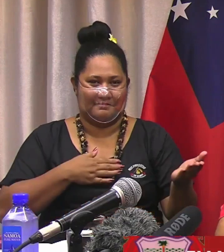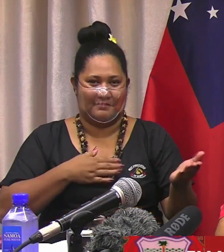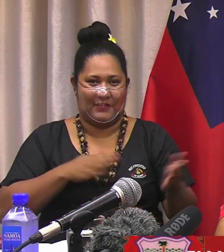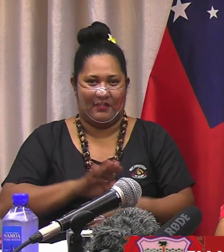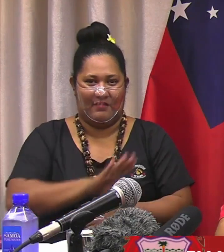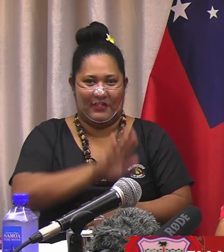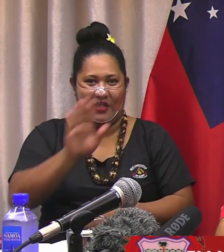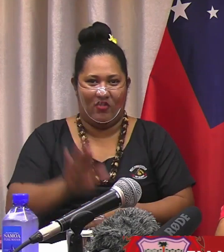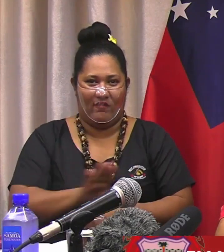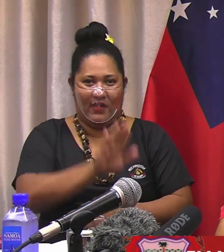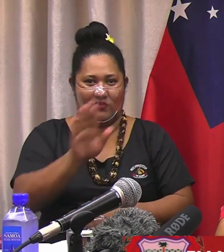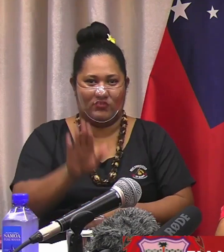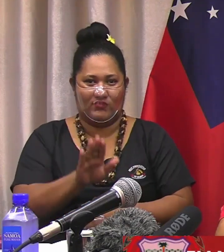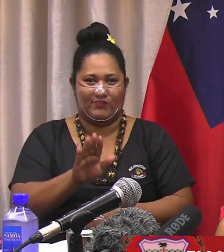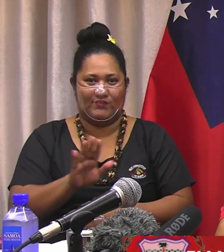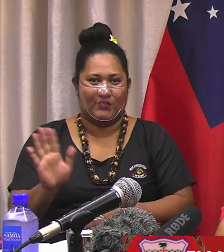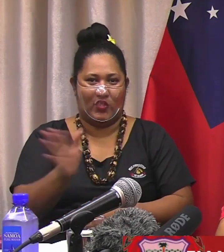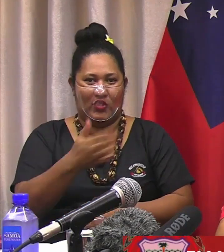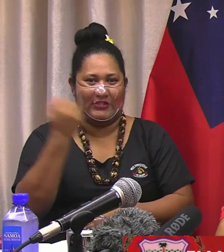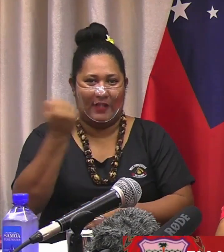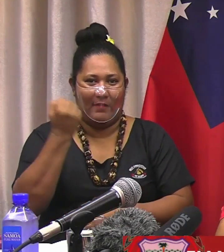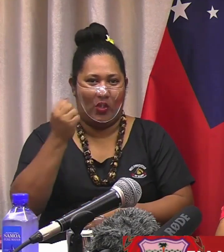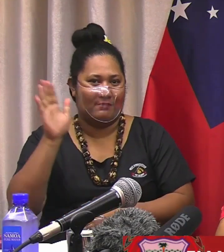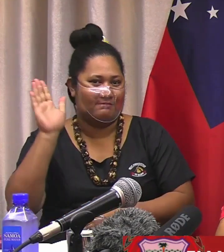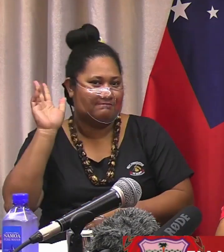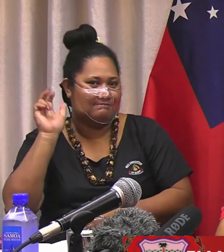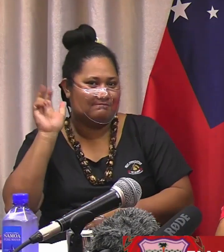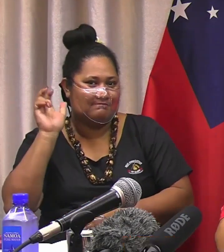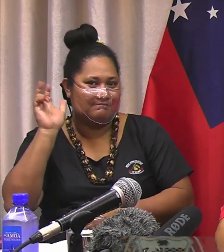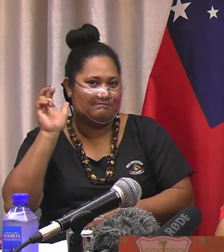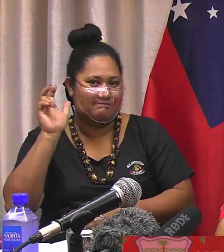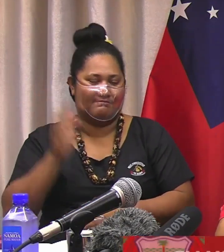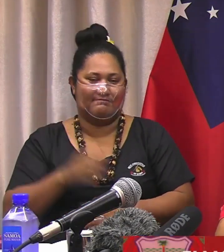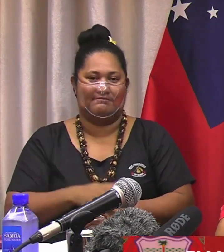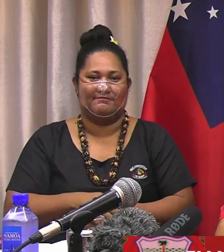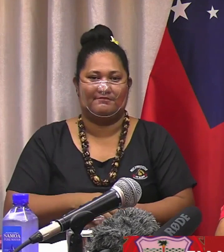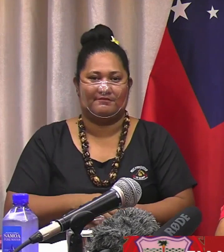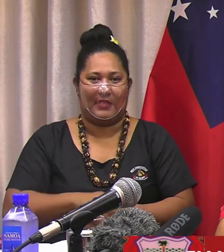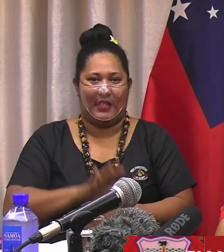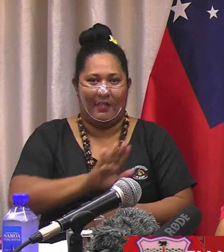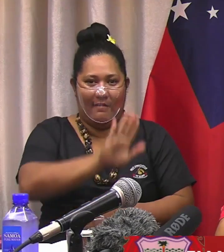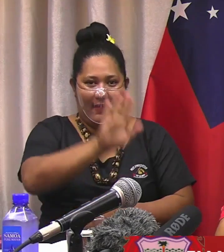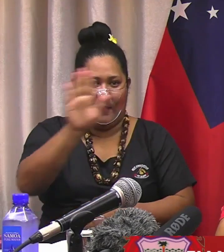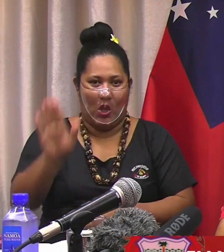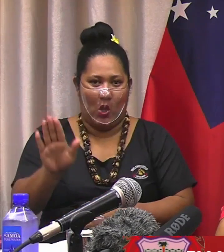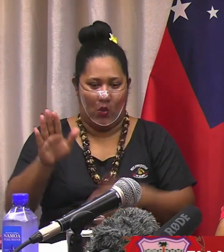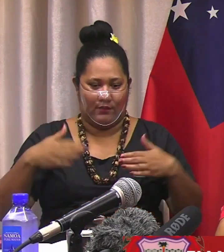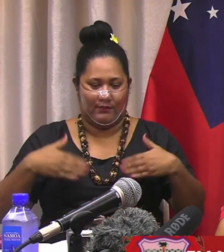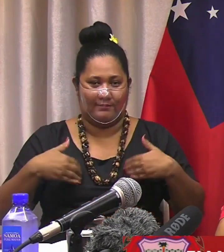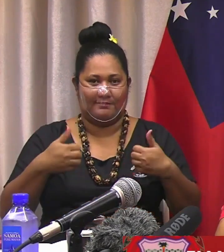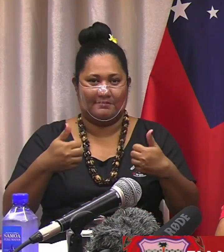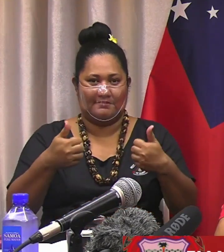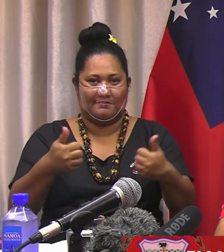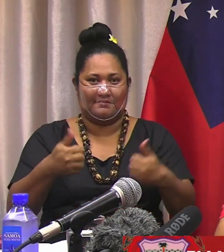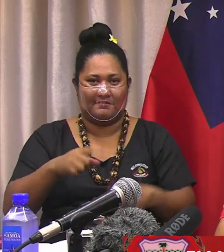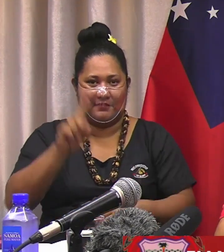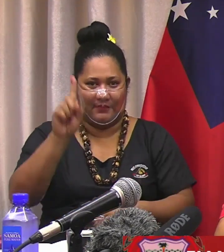ile fafonga tapo i mai si o tatou tunu. Fa malo le soifua manuia ili nei